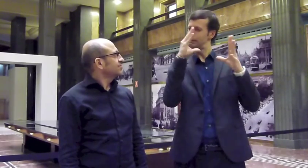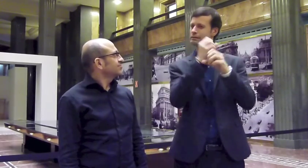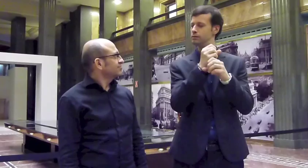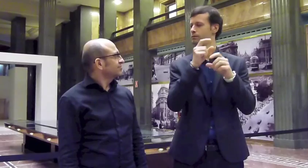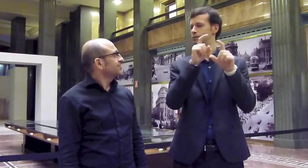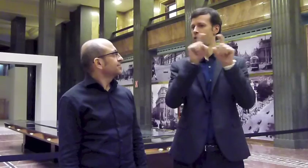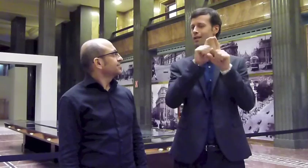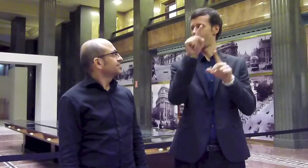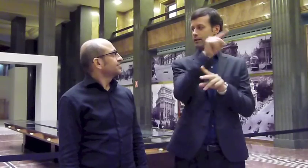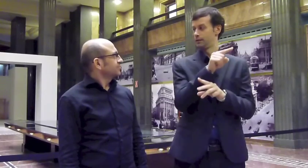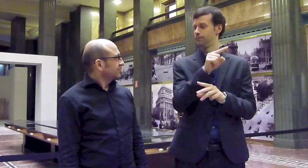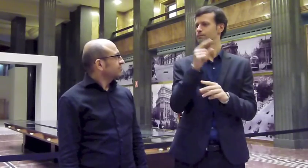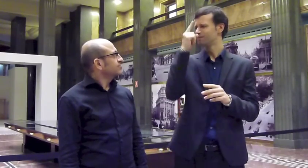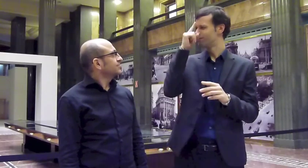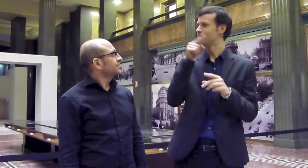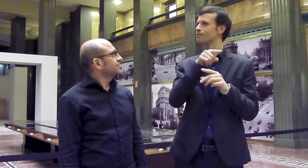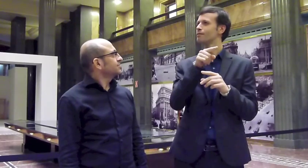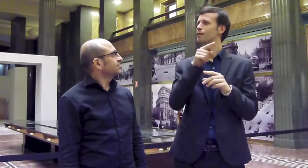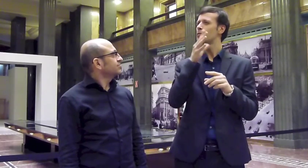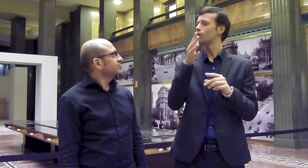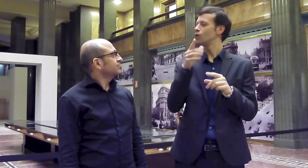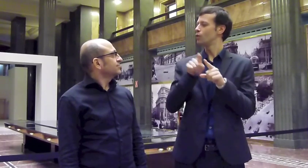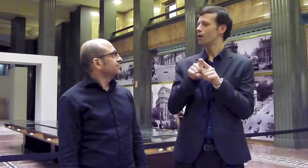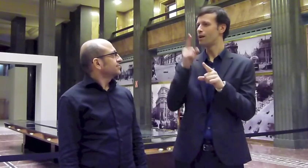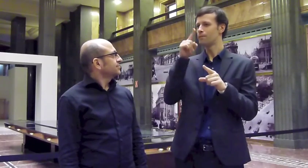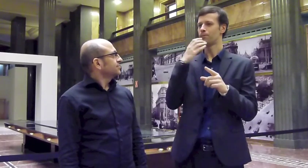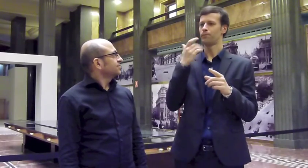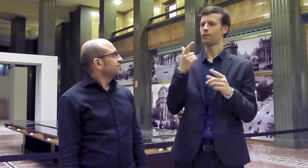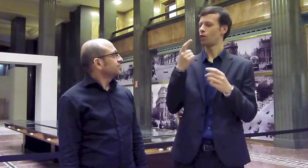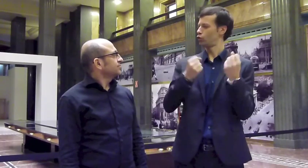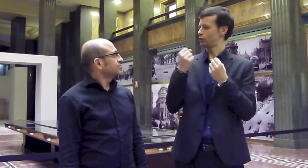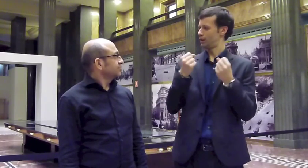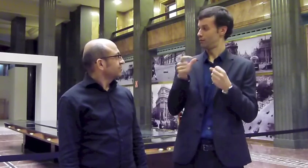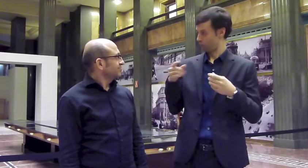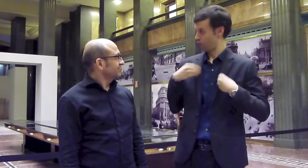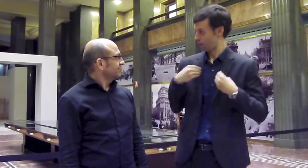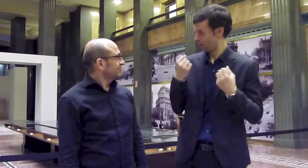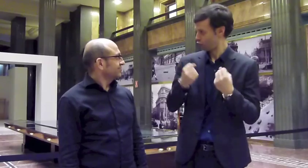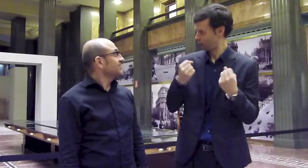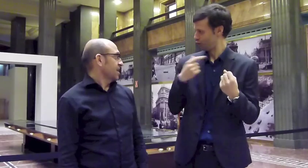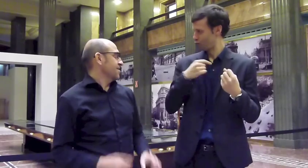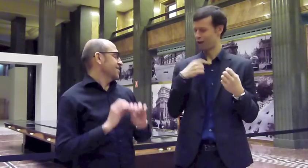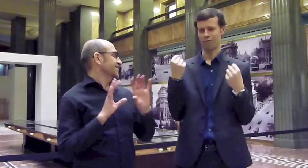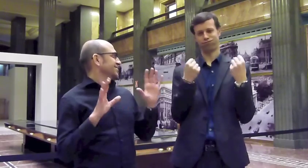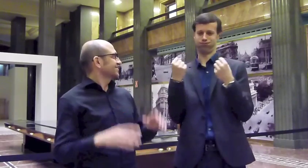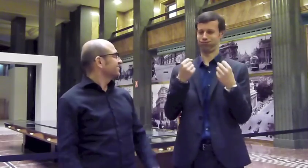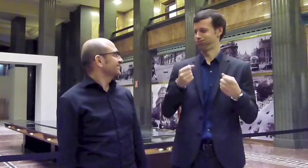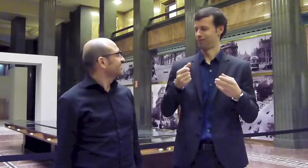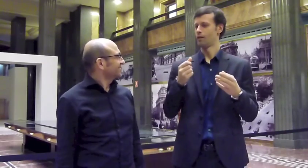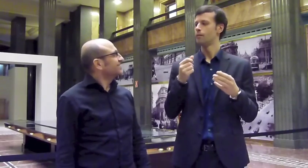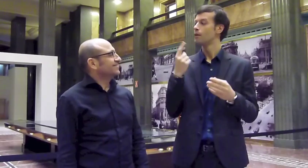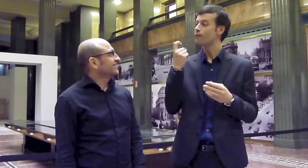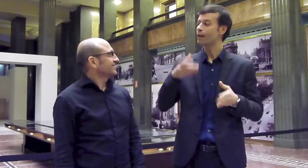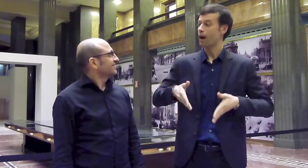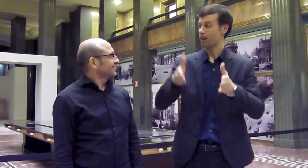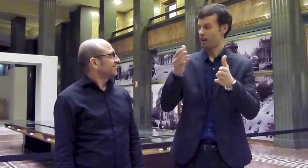fomentarla más. De ahí que llevamos a cabo un proyecto con distintas entidades, con el objetivo sobre todo de que, no sé, tú disfrutas de la conducción, ¿te